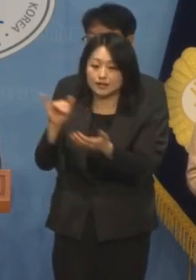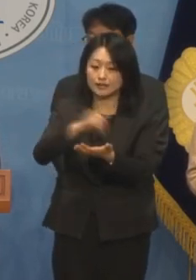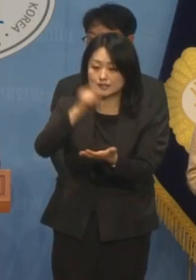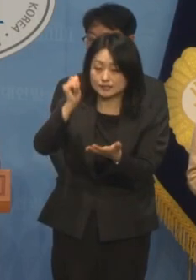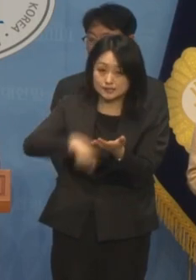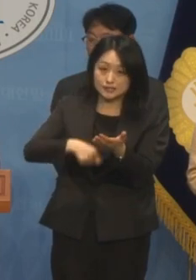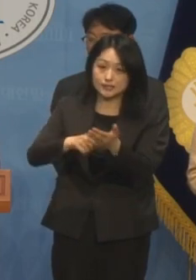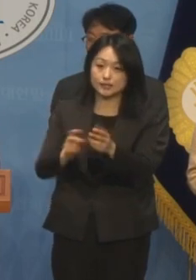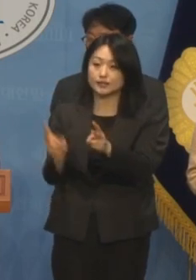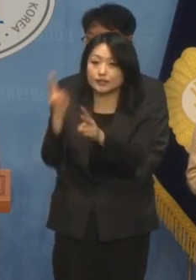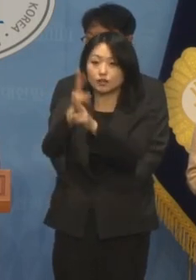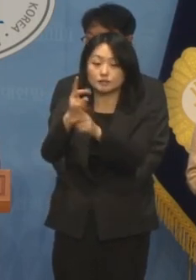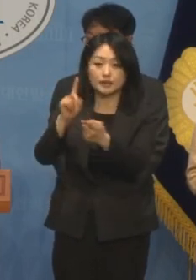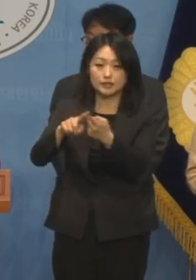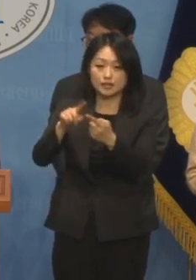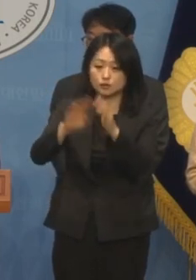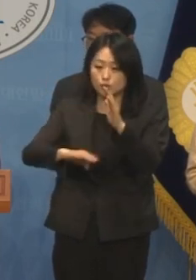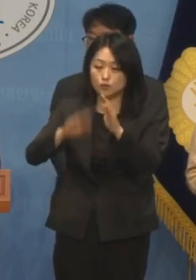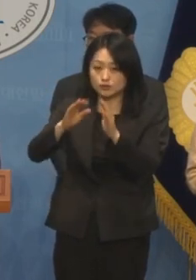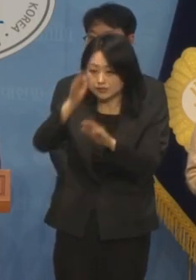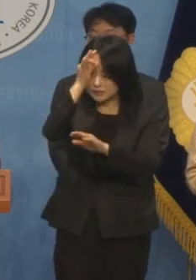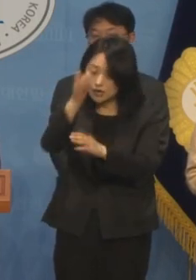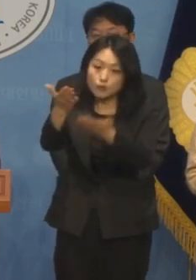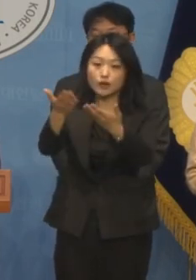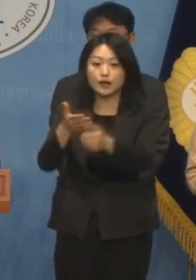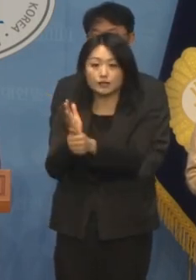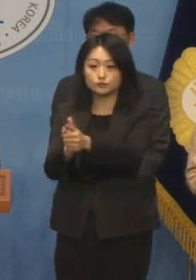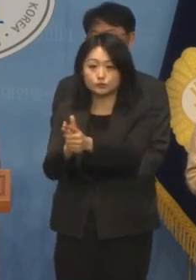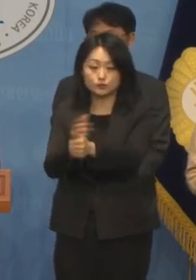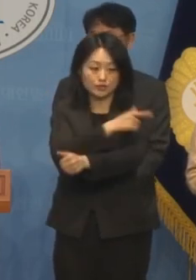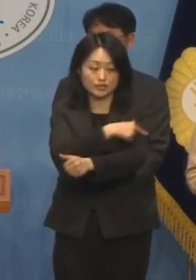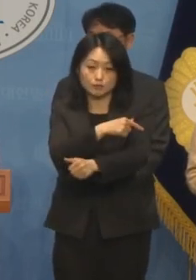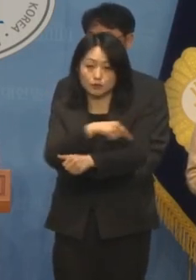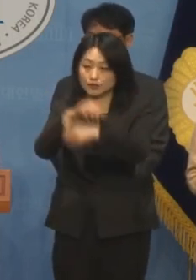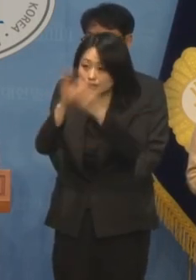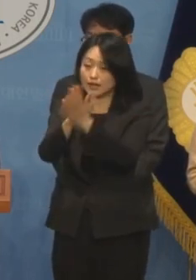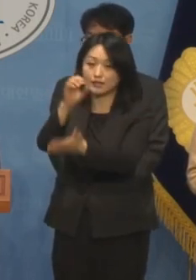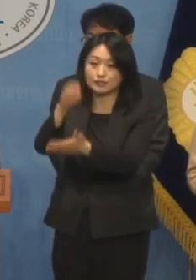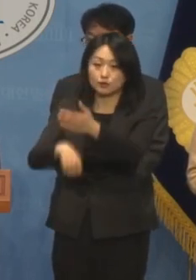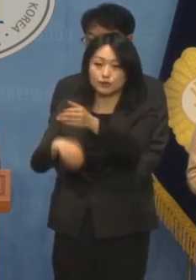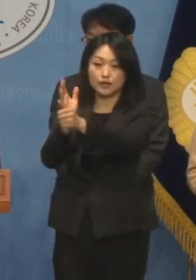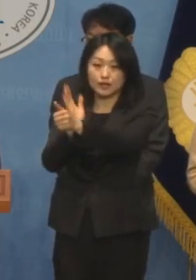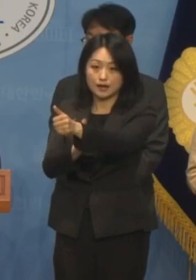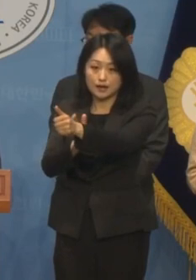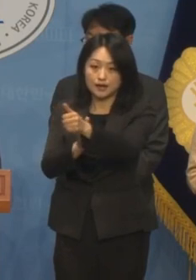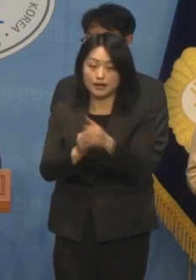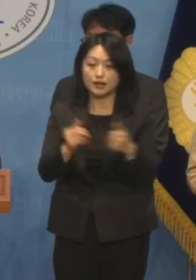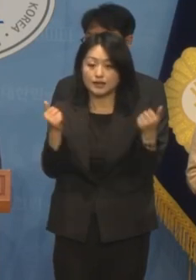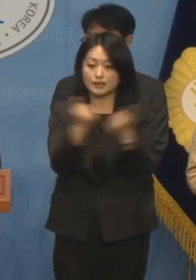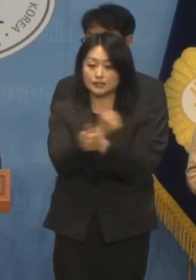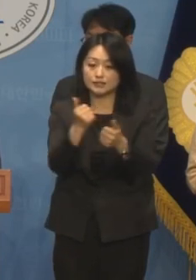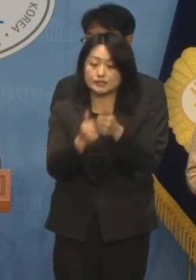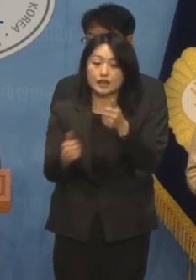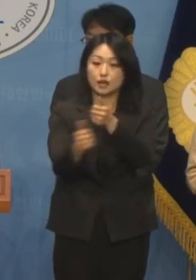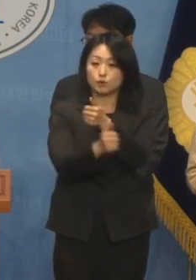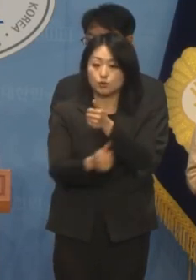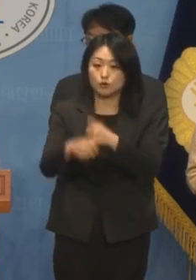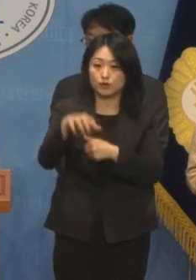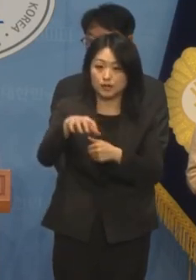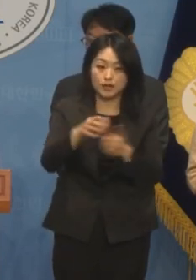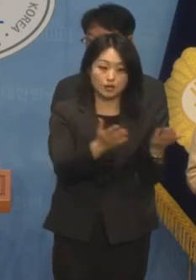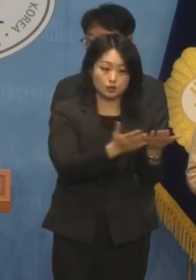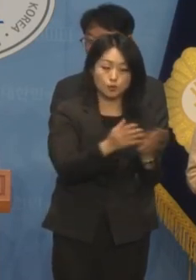대해 전진경 대표는 공식 사과하고 임원들은 전원 사퇴하라. 인사위원회를 노사